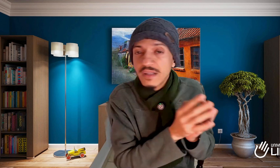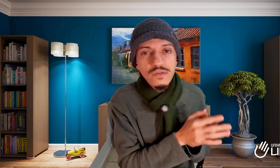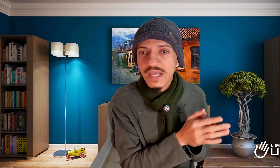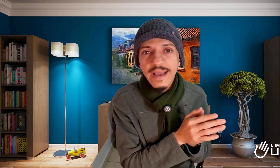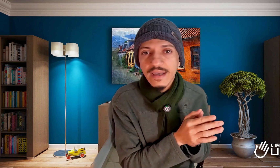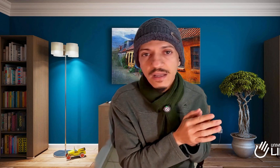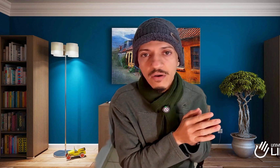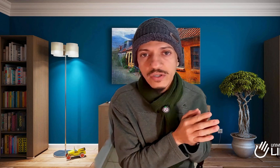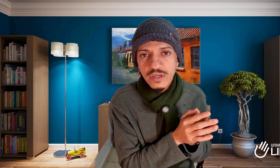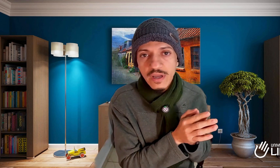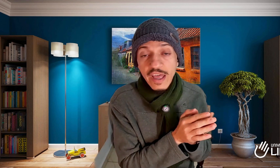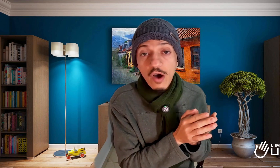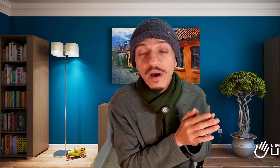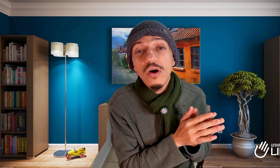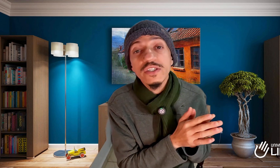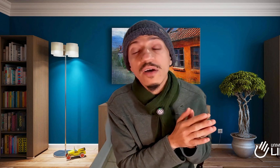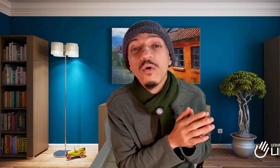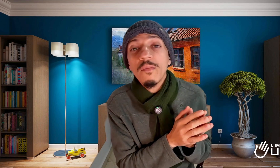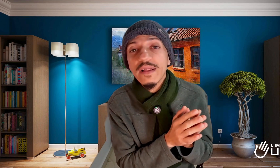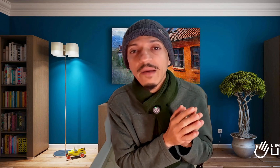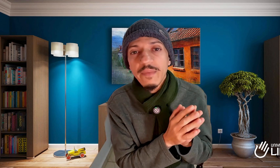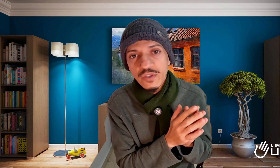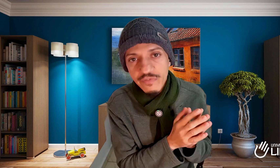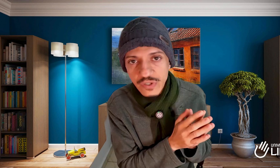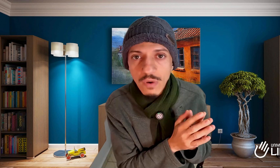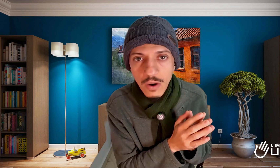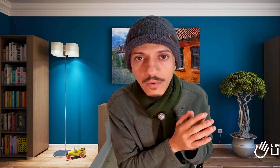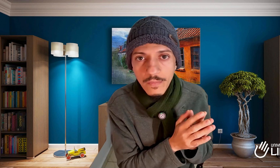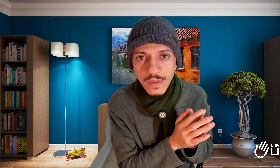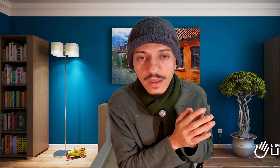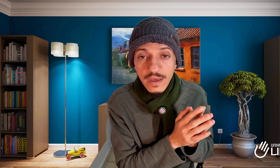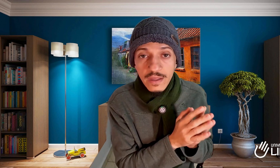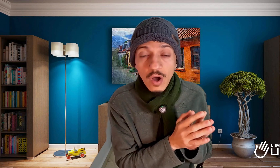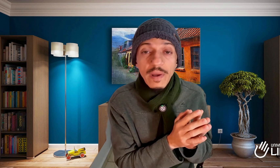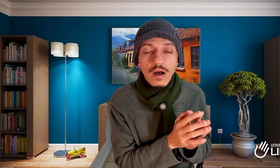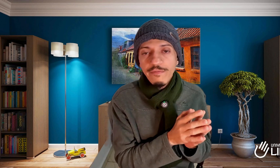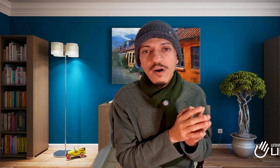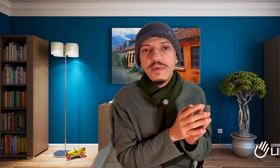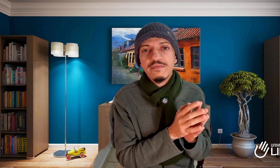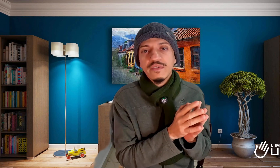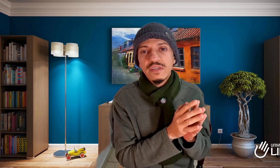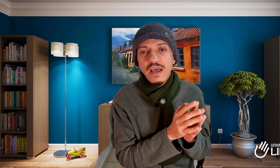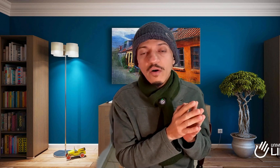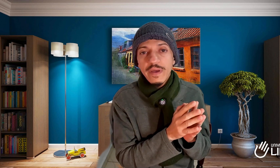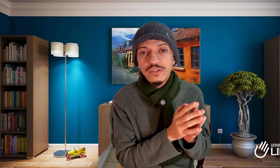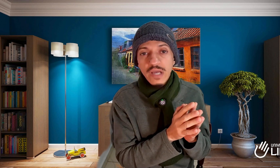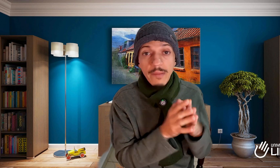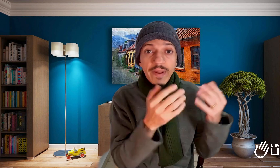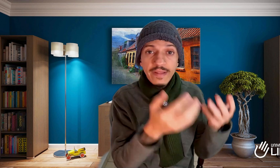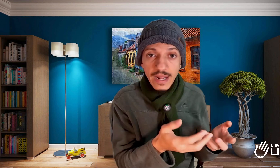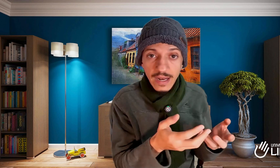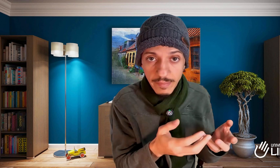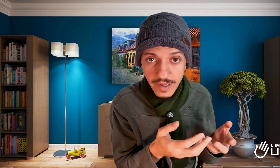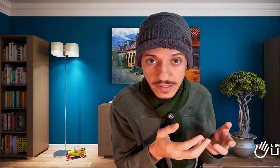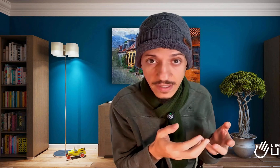segue essa lógica, é uma lógica completamente visual. Então a melhor forma de você realmente aprender a Libras